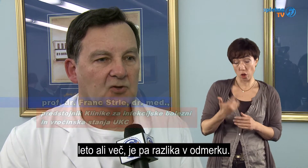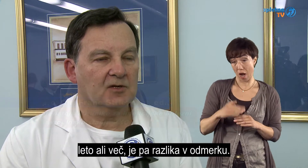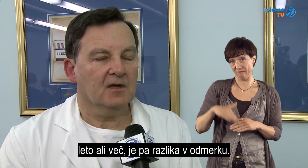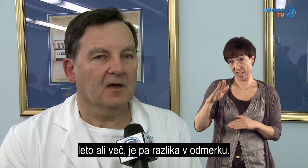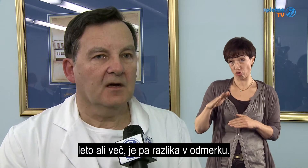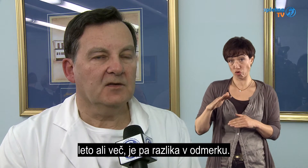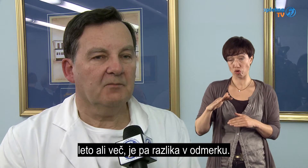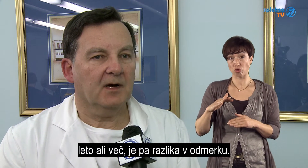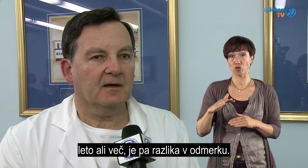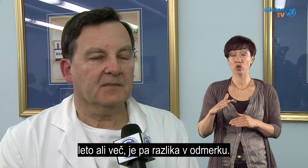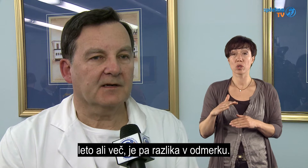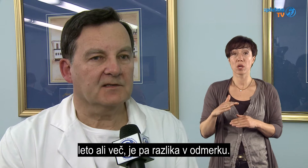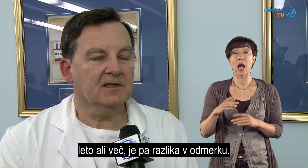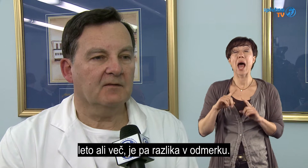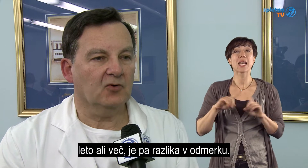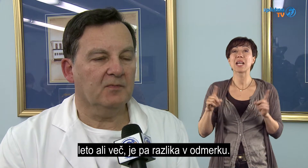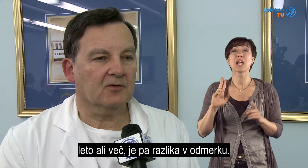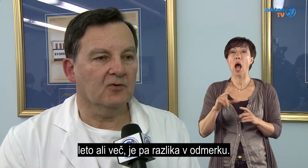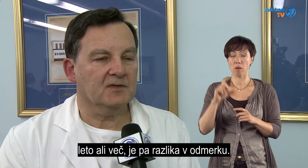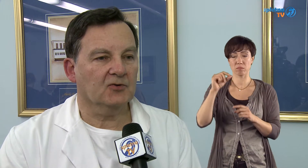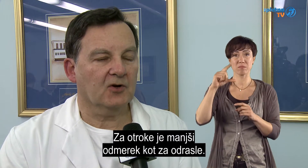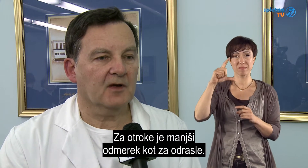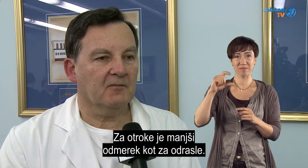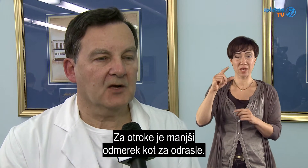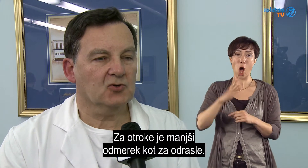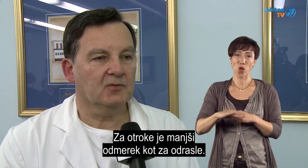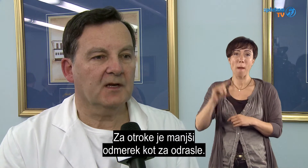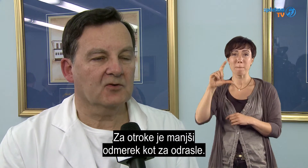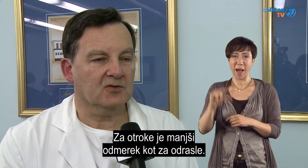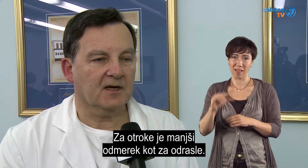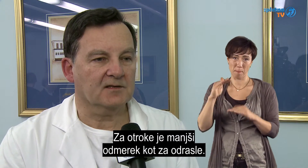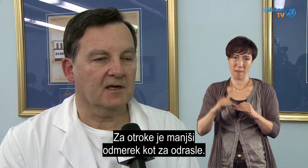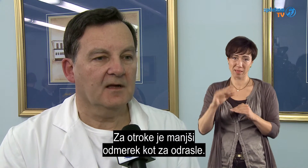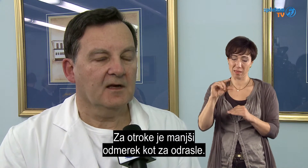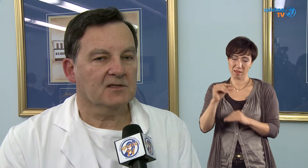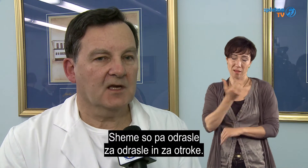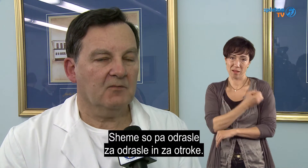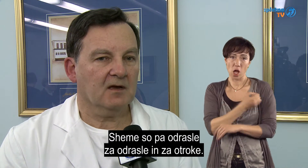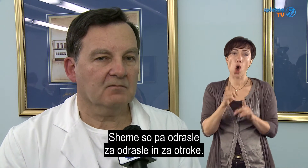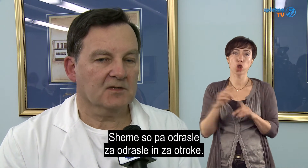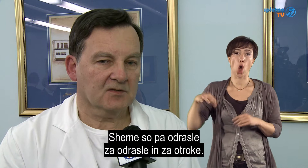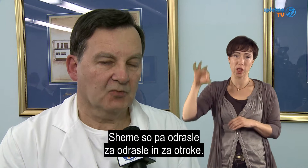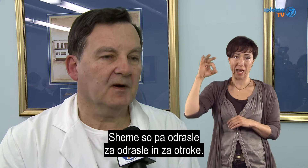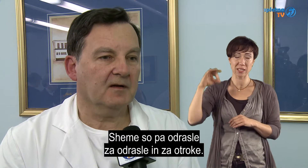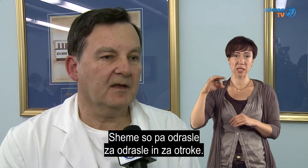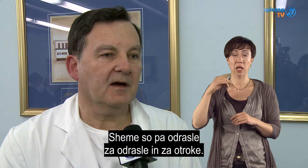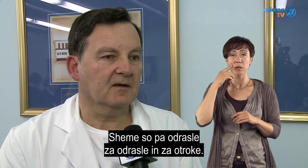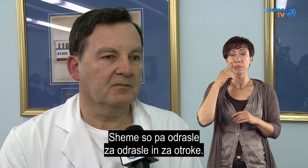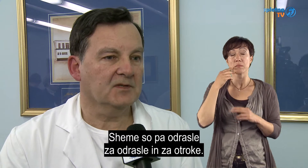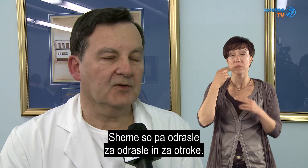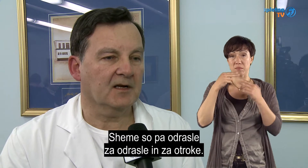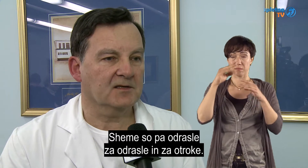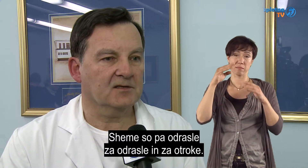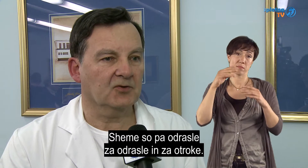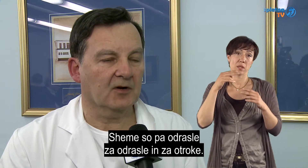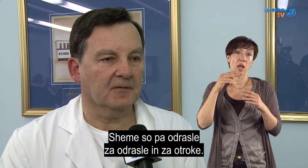ali več, je pa razlika v odmerku. Za otroke je manjši odmerek kot za odrasle. Sheme so pa enake